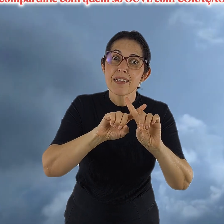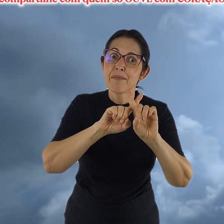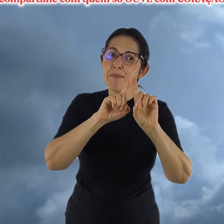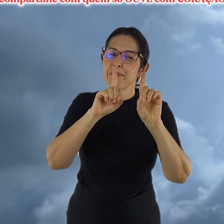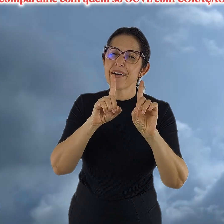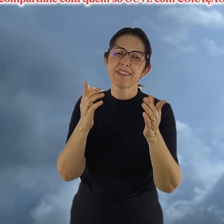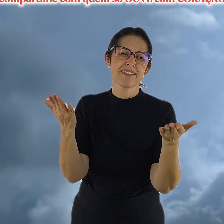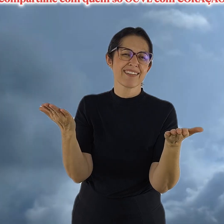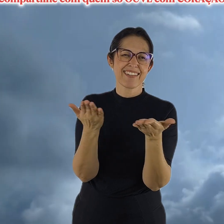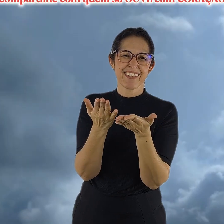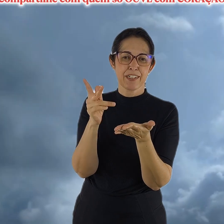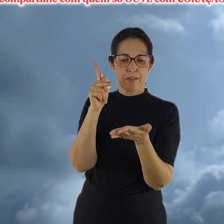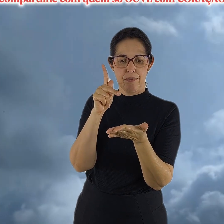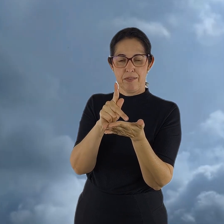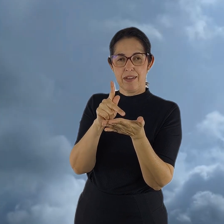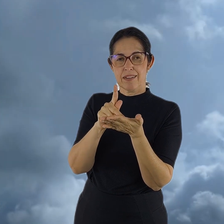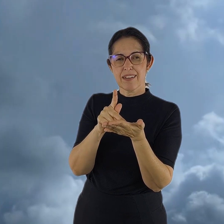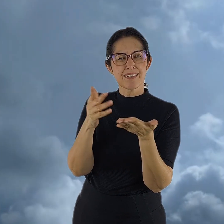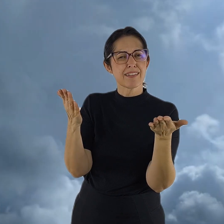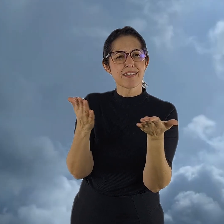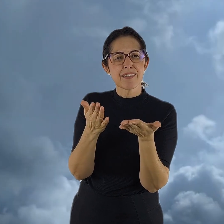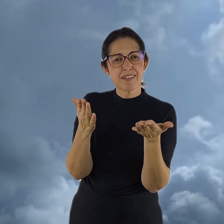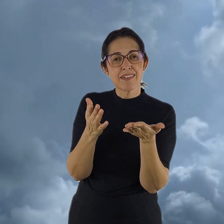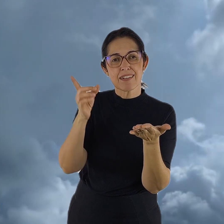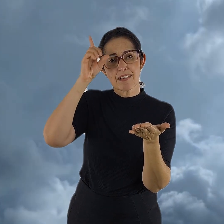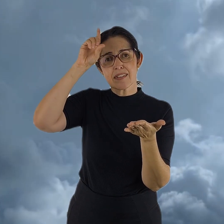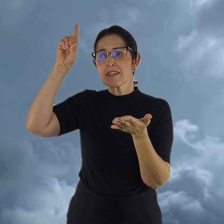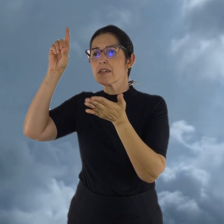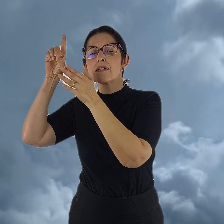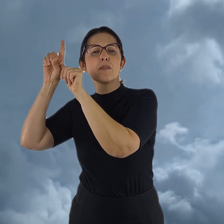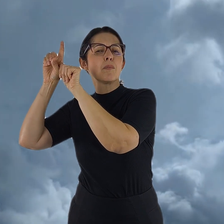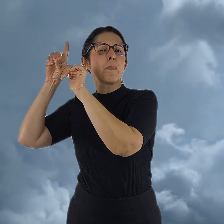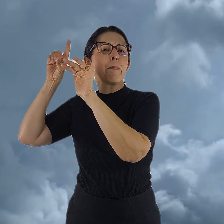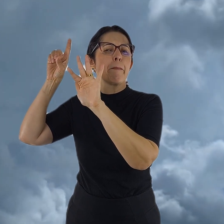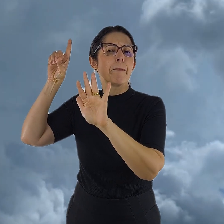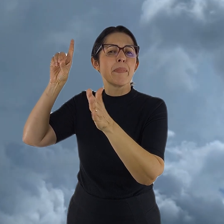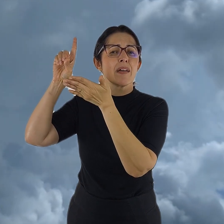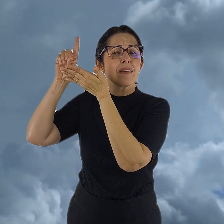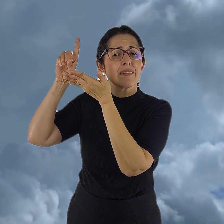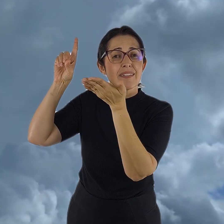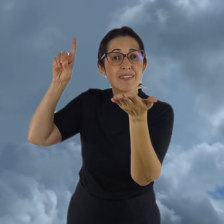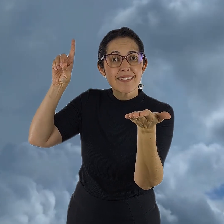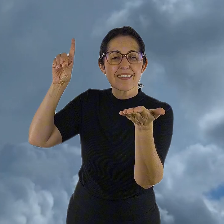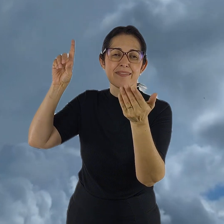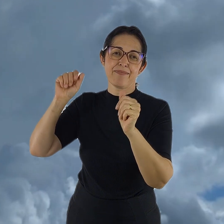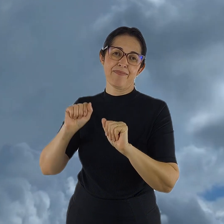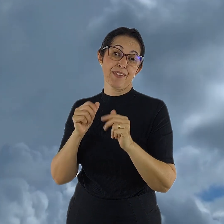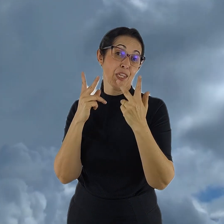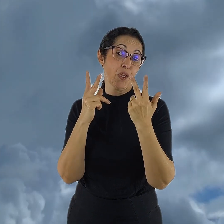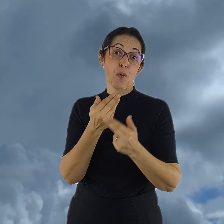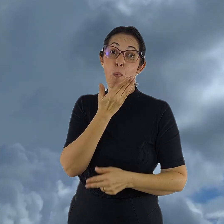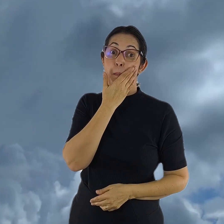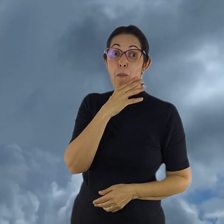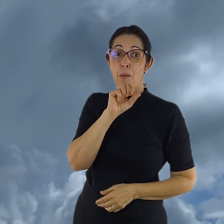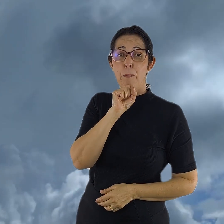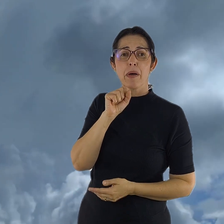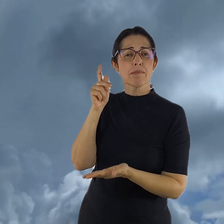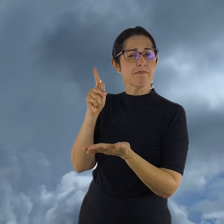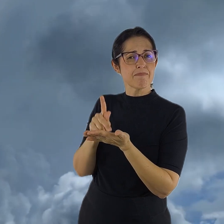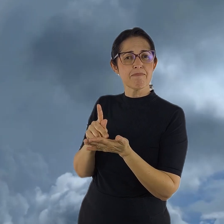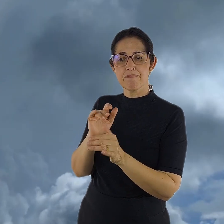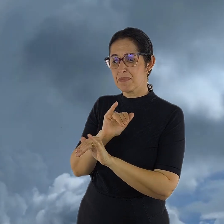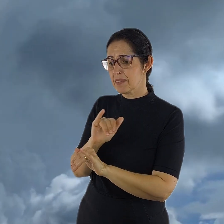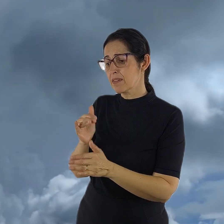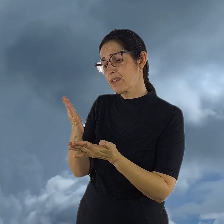clamar com sinceridade, Deus vai te abençoar. Ele não tinha fé, mas ele teve sinceridade.